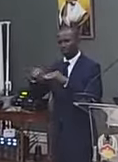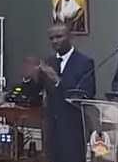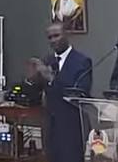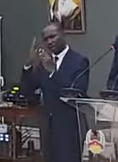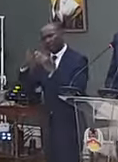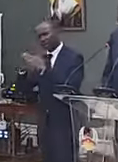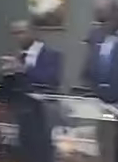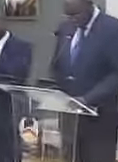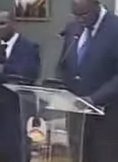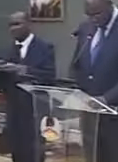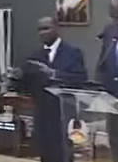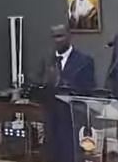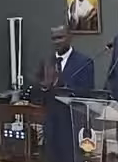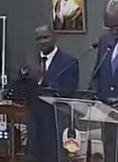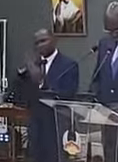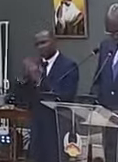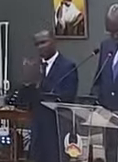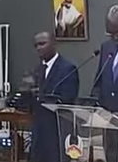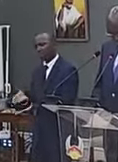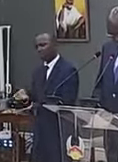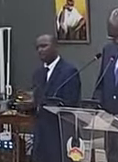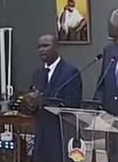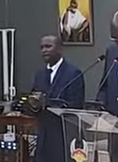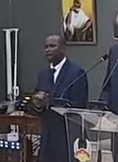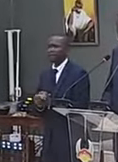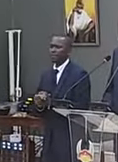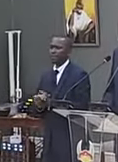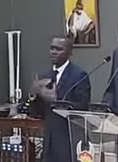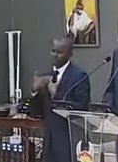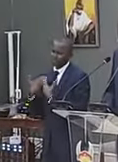rodoviário. Portanto, eu queria mais uma vez,